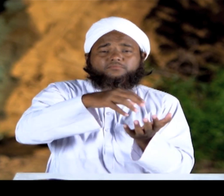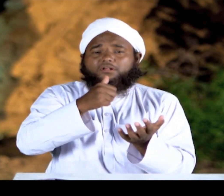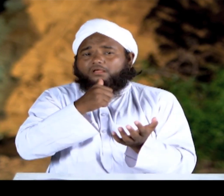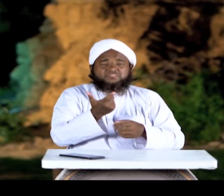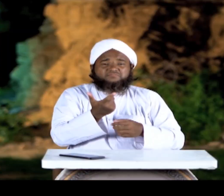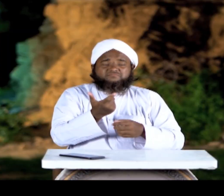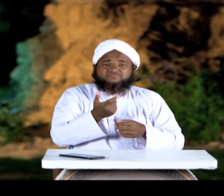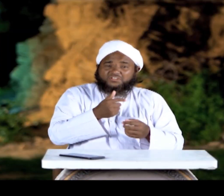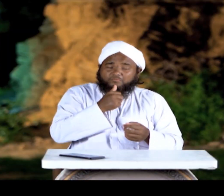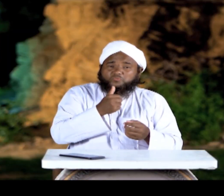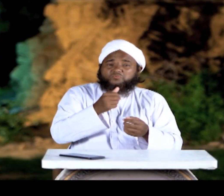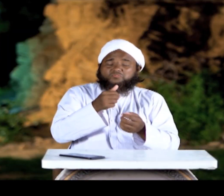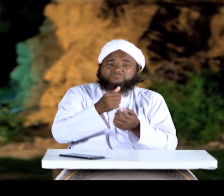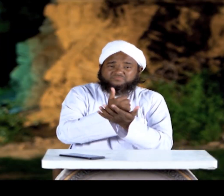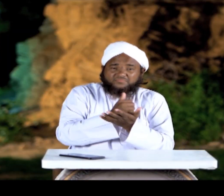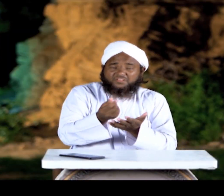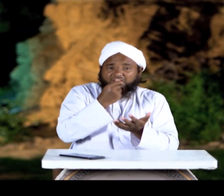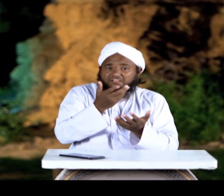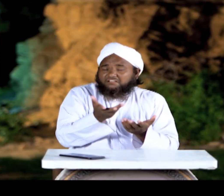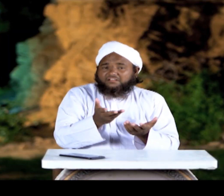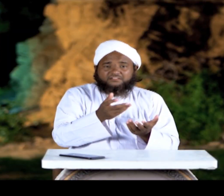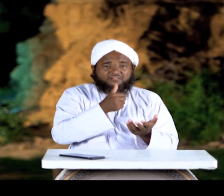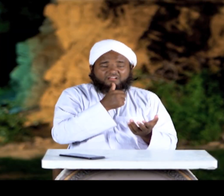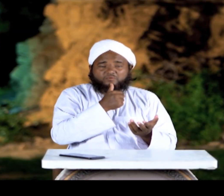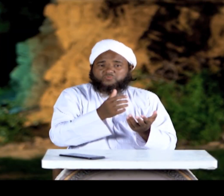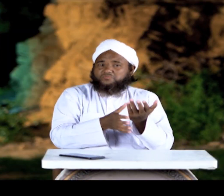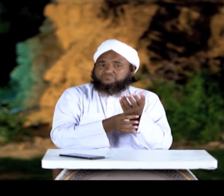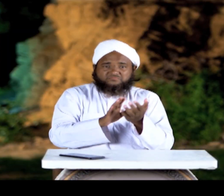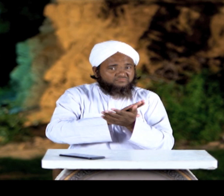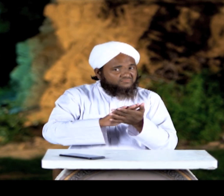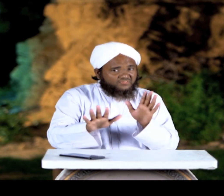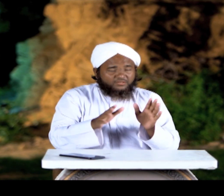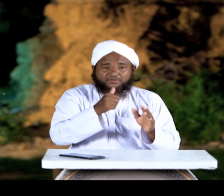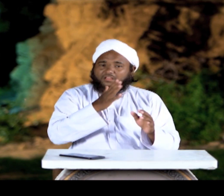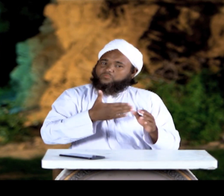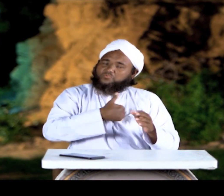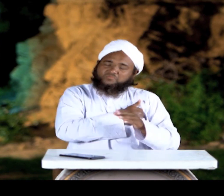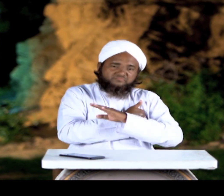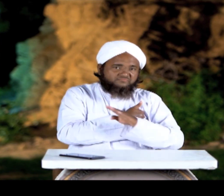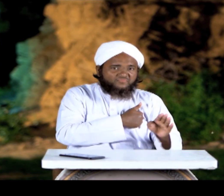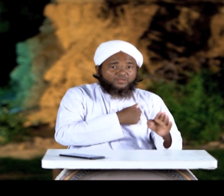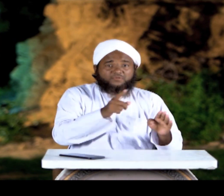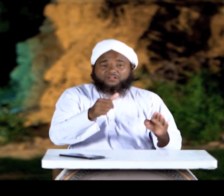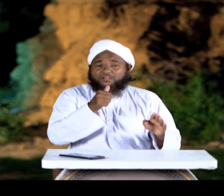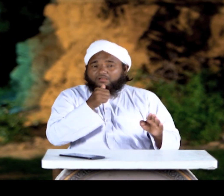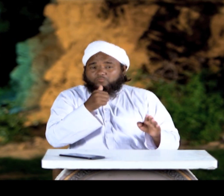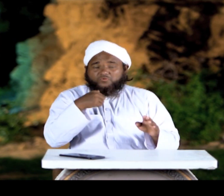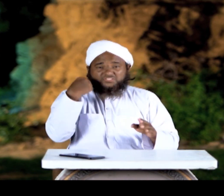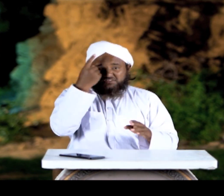گئے۔ علاج معالجہ کیا مگر قضائے الہی سے وہ وفات پا گئے۔ اچانک ان کا چہرہ سیاہ اور آنکھیں ترچھی